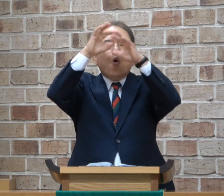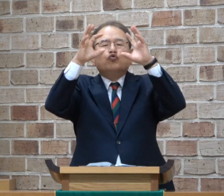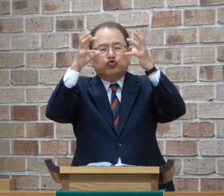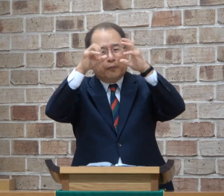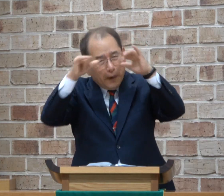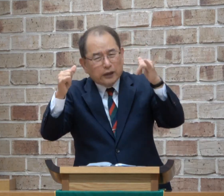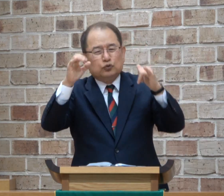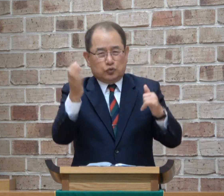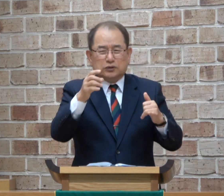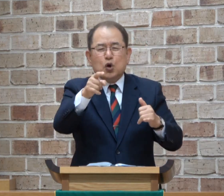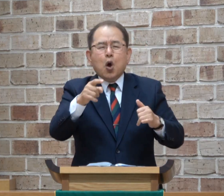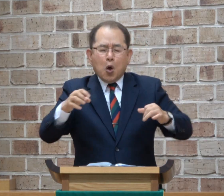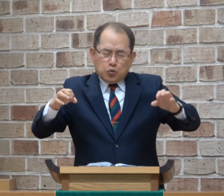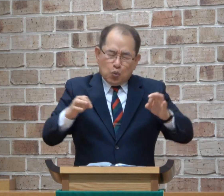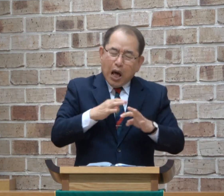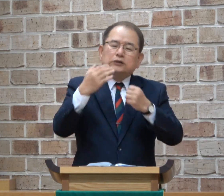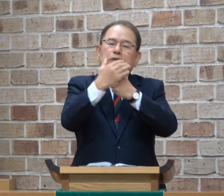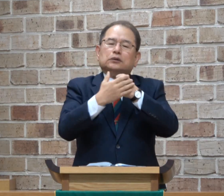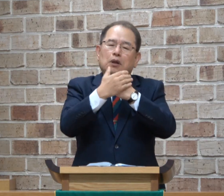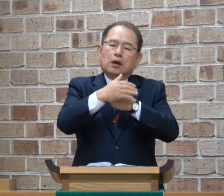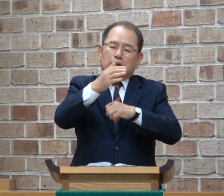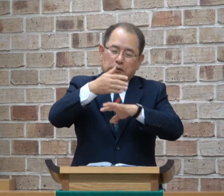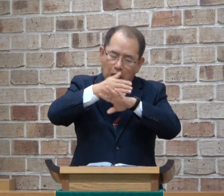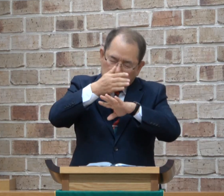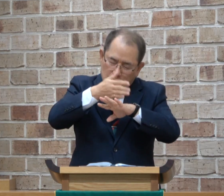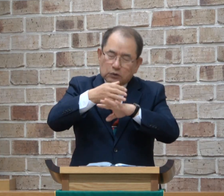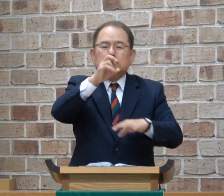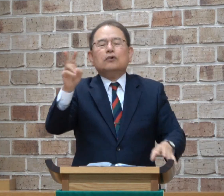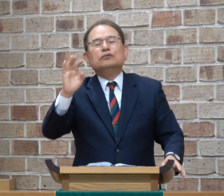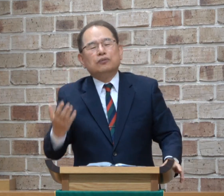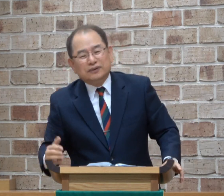되는 놀라운 은혜와 감사를 고백하게 됩니다.